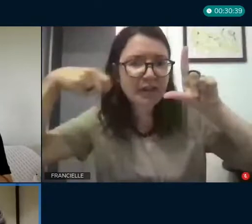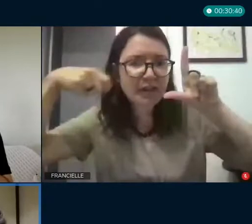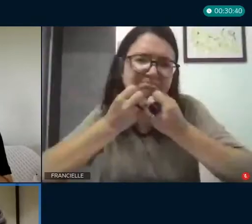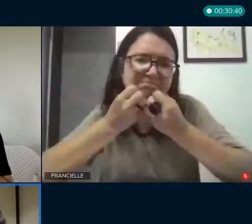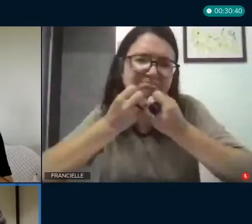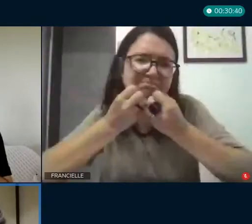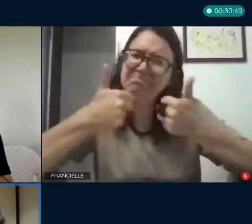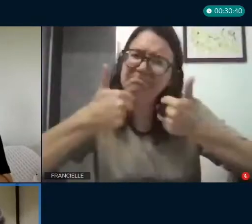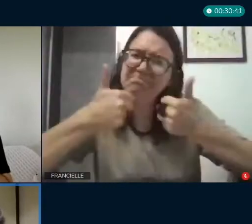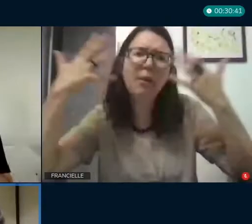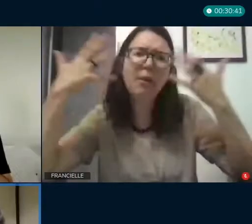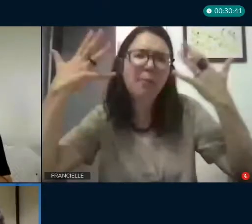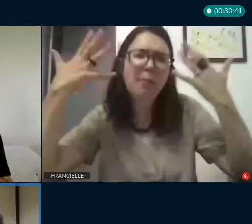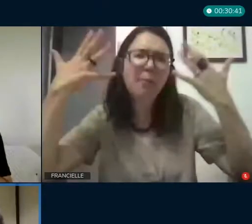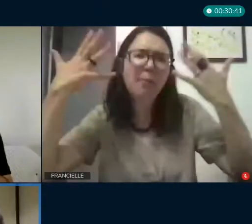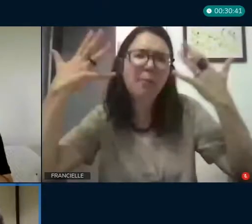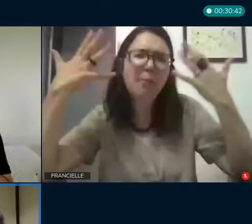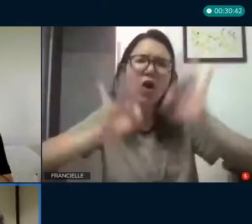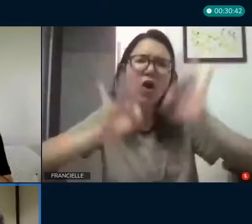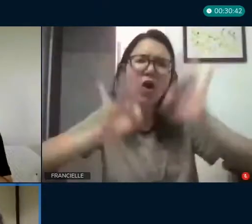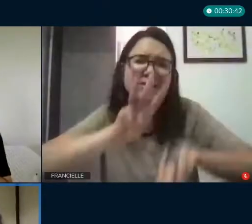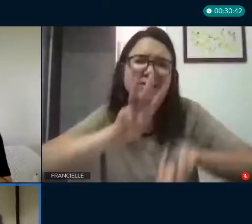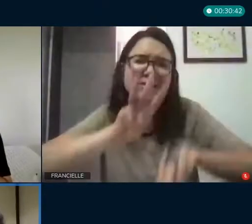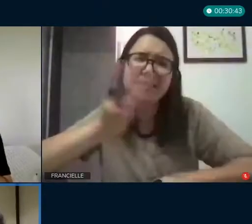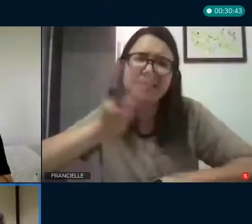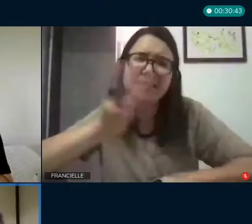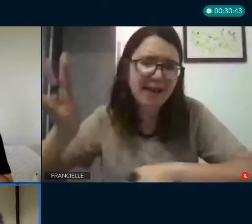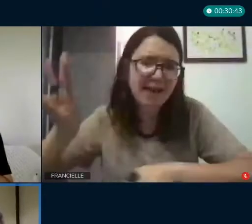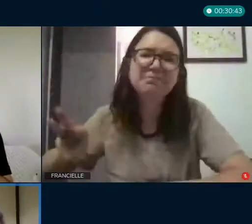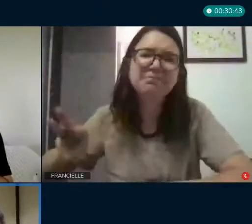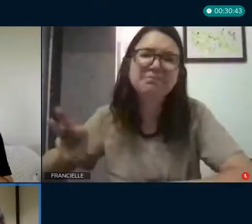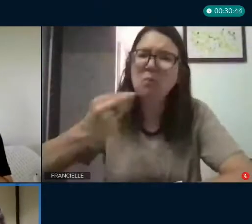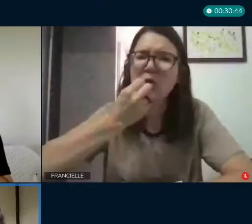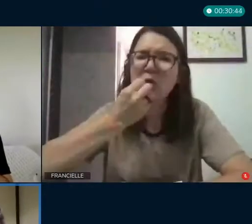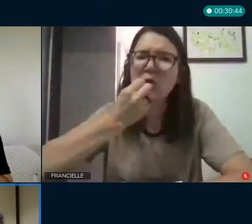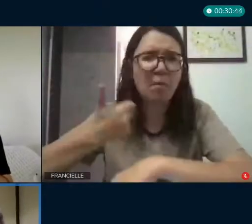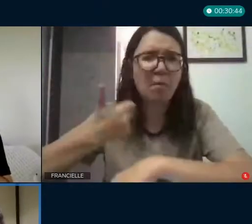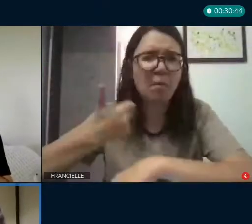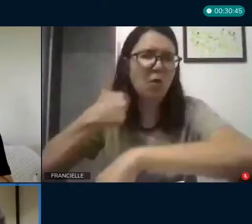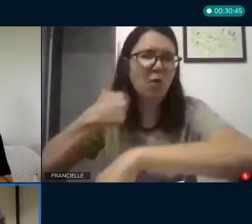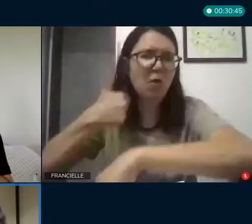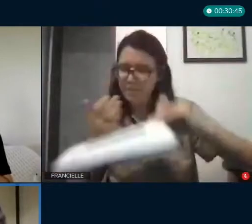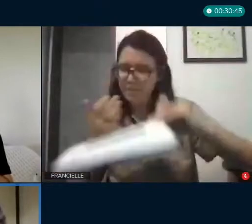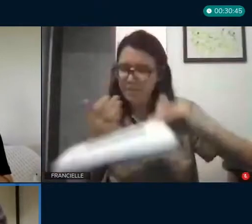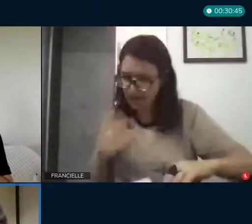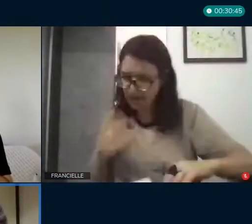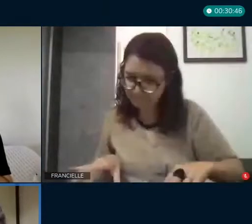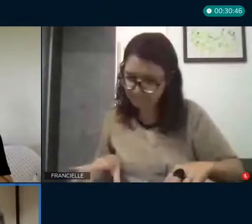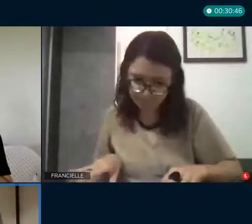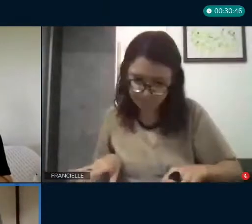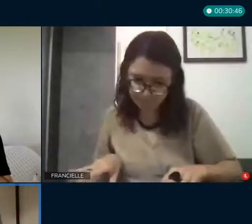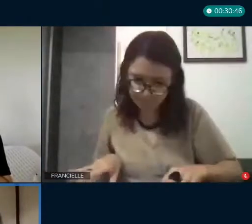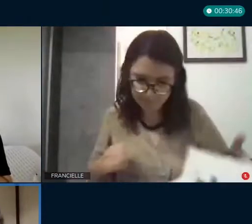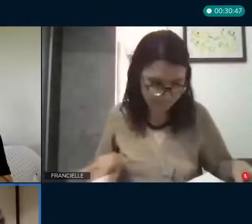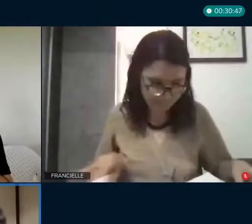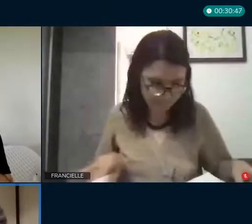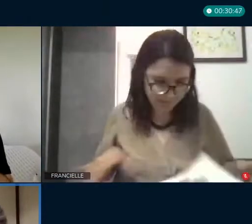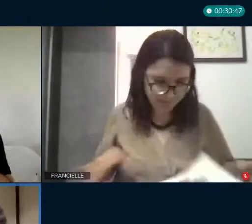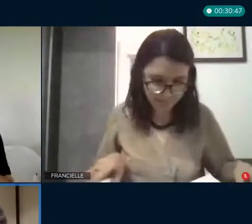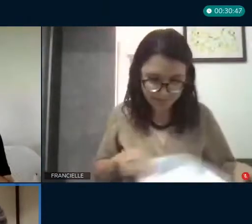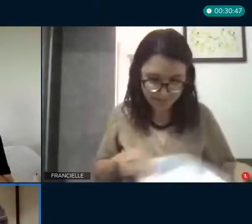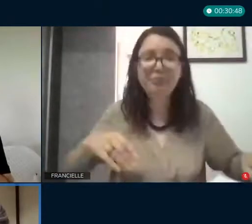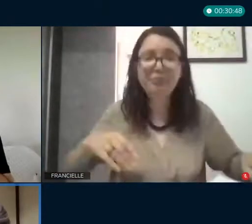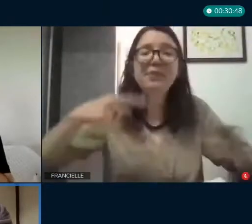Eu acredito que essas filmagens também ficaram muito boas. Parabéns pelas filmagens.